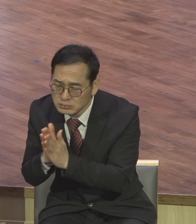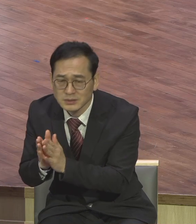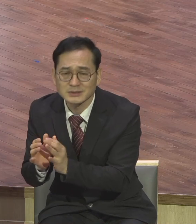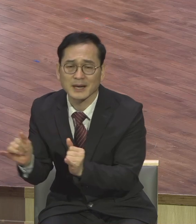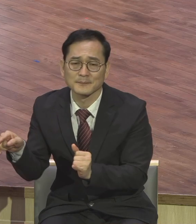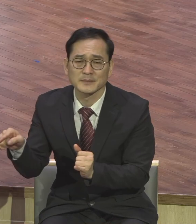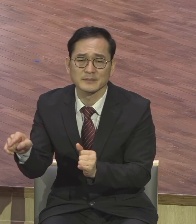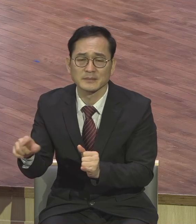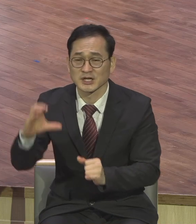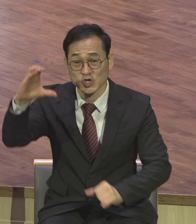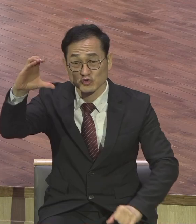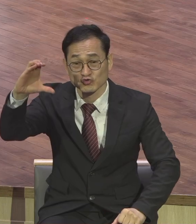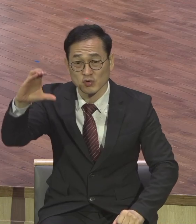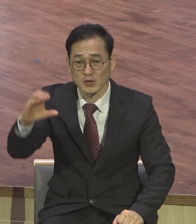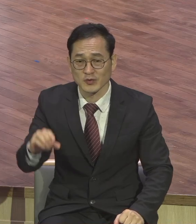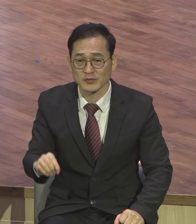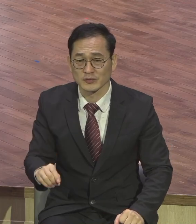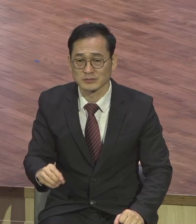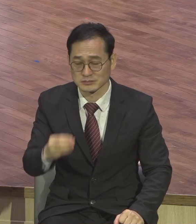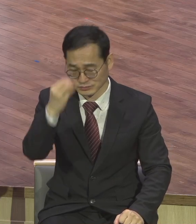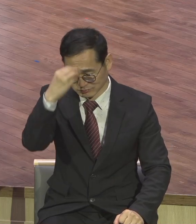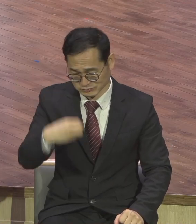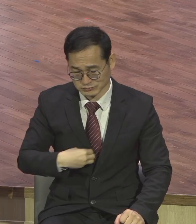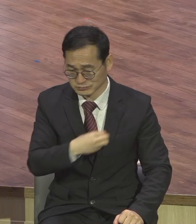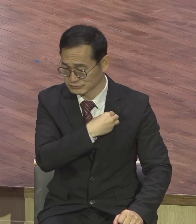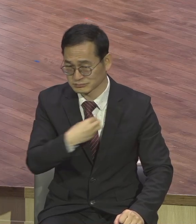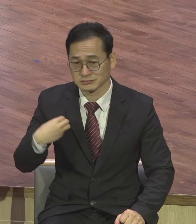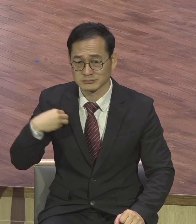저 천주교 마리아 우상, 예수 우상,